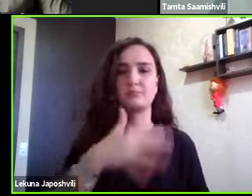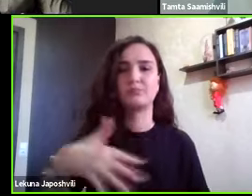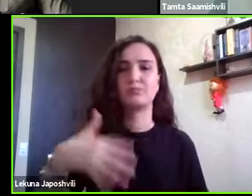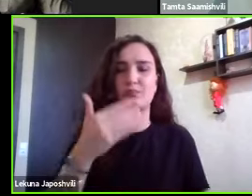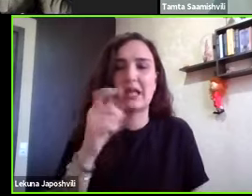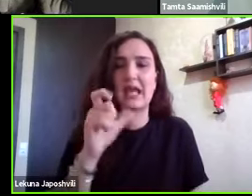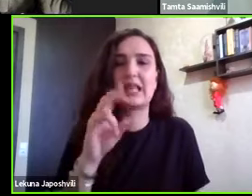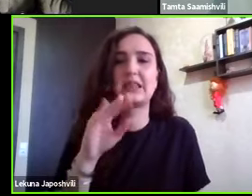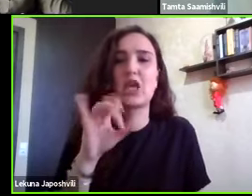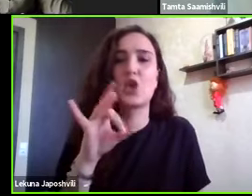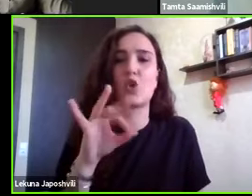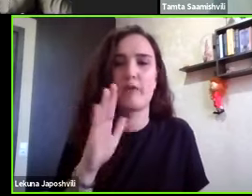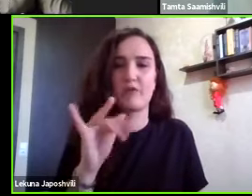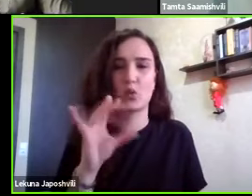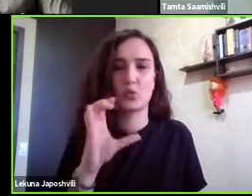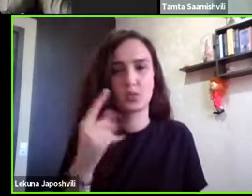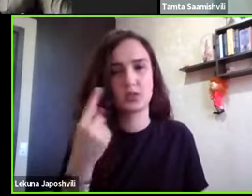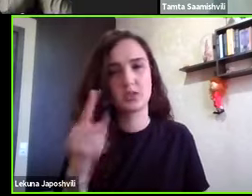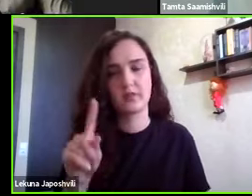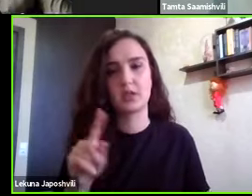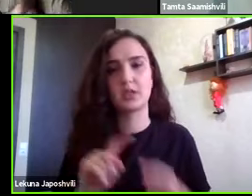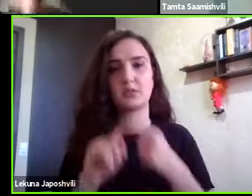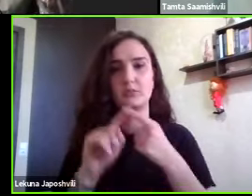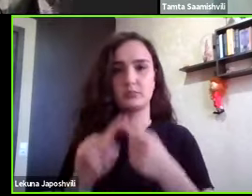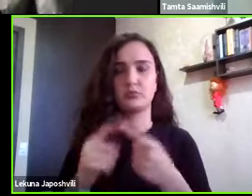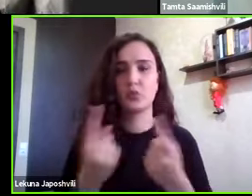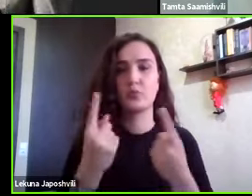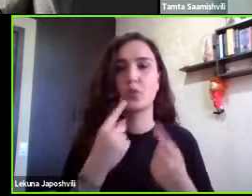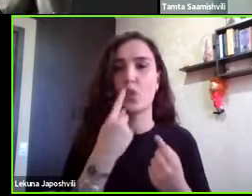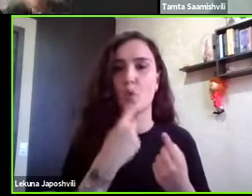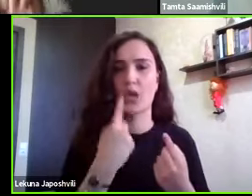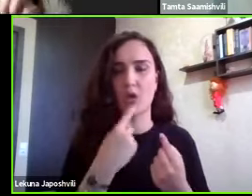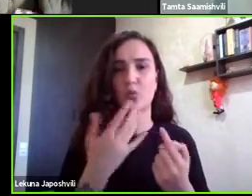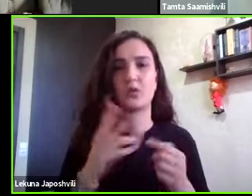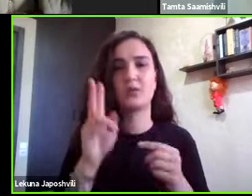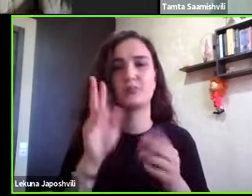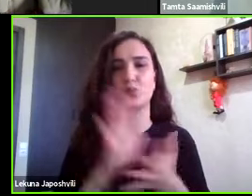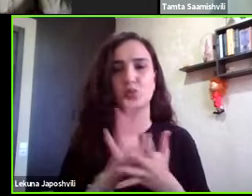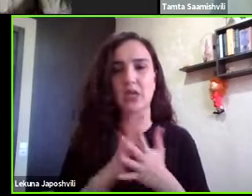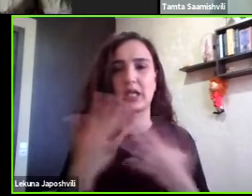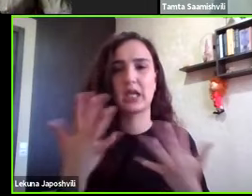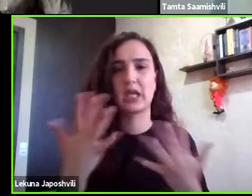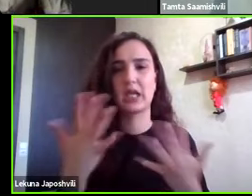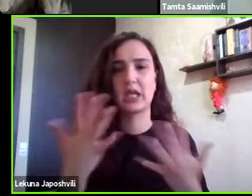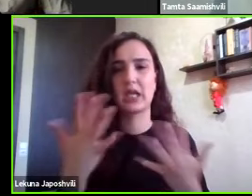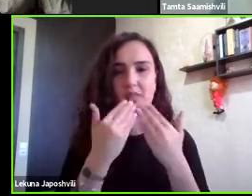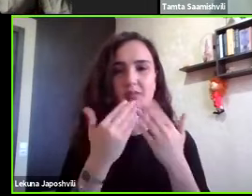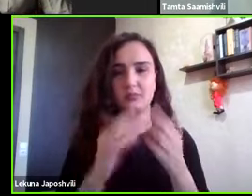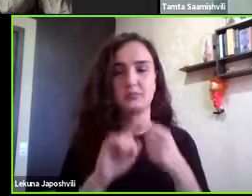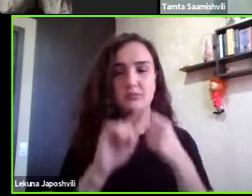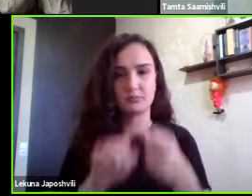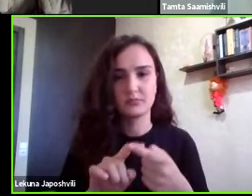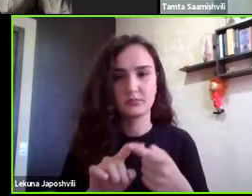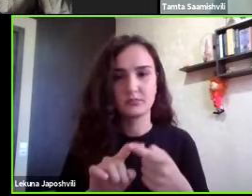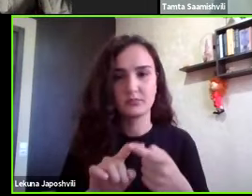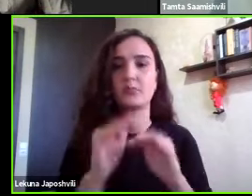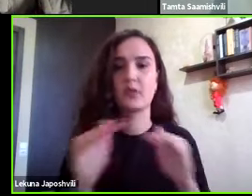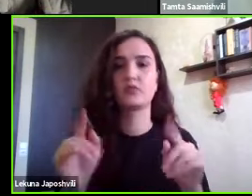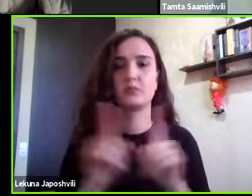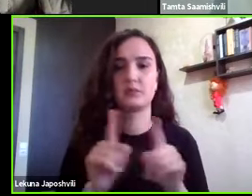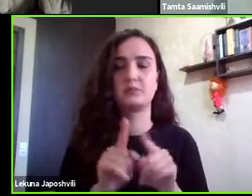ეკუთვნის. სხვა გზით გადადის, ჩვეულებრივ ორალურ ფეკალური გზით, ანუ ჭუჭყანი ხელებით გადადის. ისიც პატარა ბავშვებს